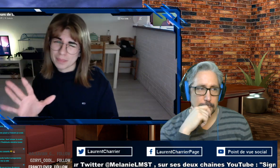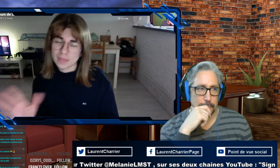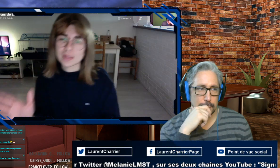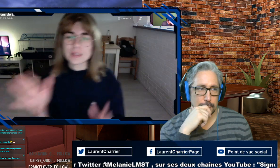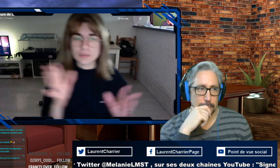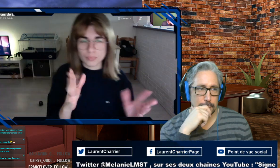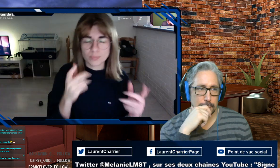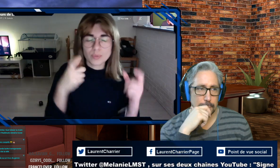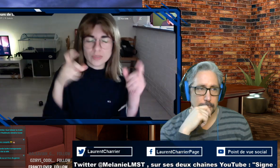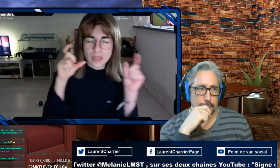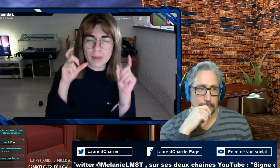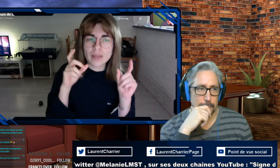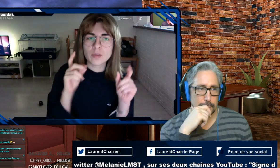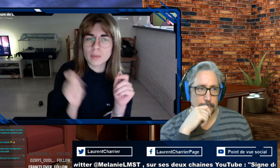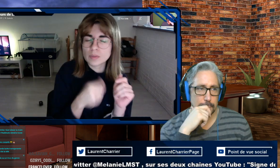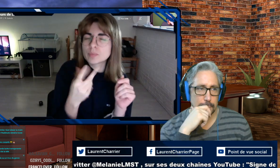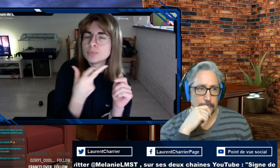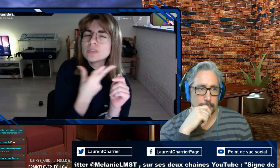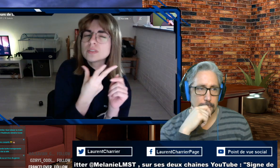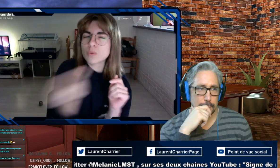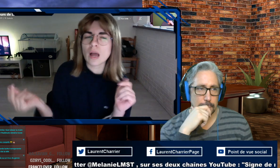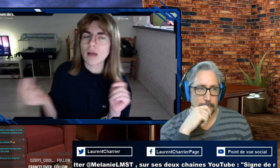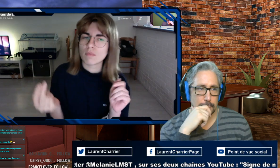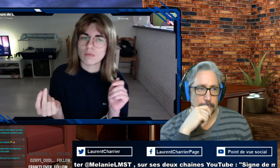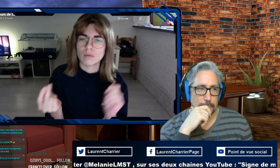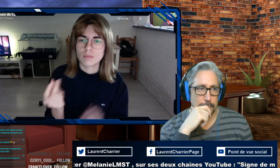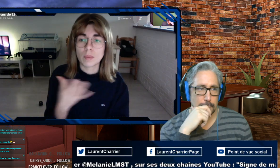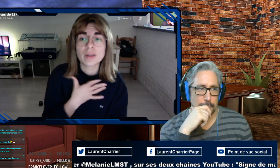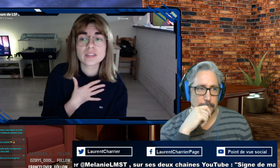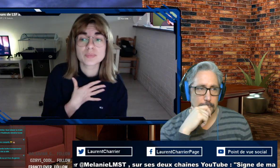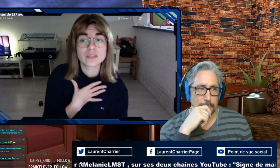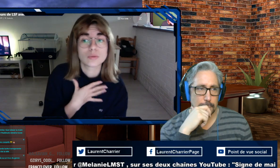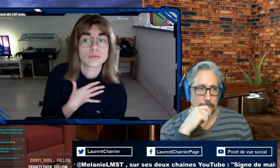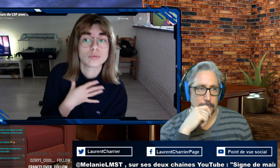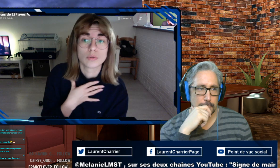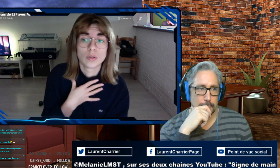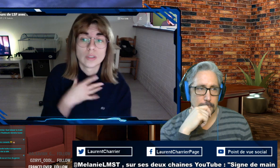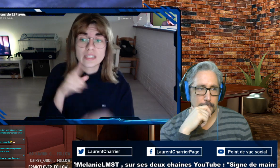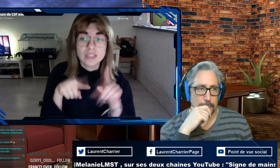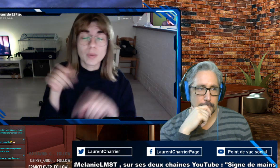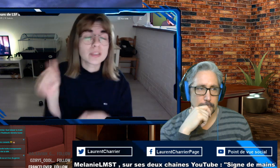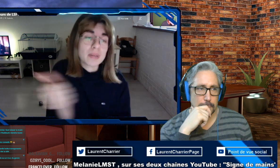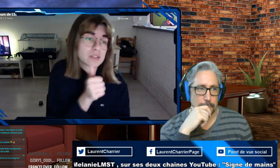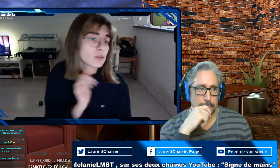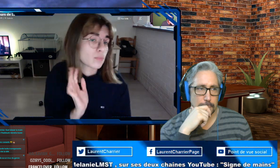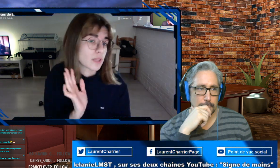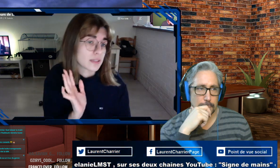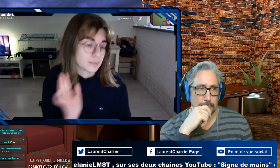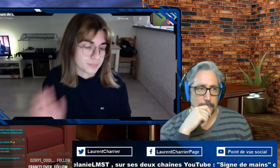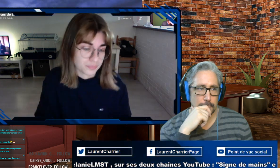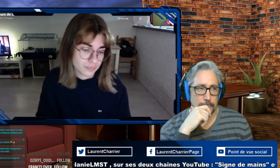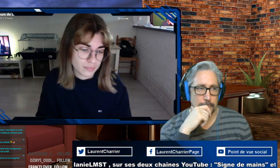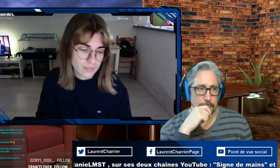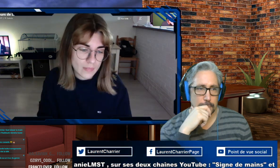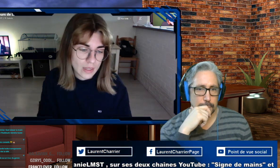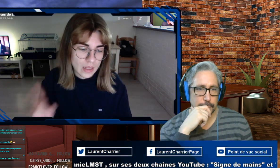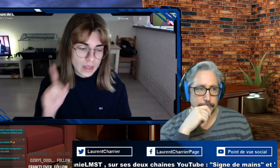pas. Et pour les appareils, normalement, t'es plus des sons graves. Mais après, t'es peut-être. Ça dépend des personnes,